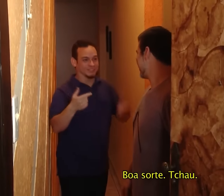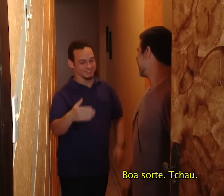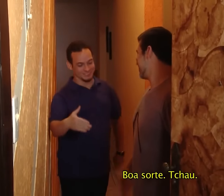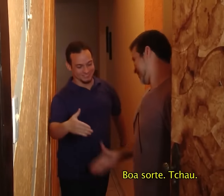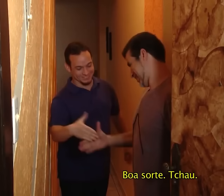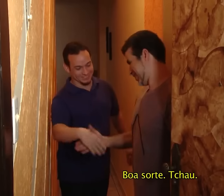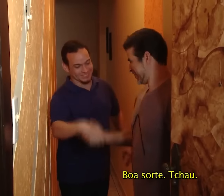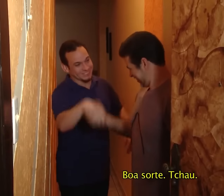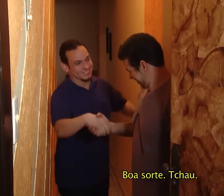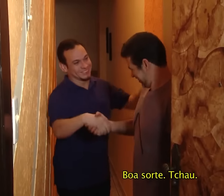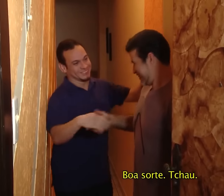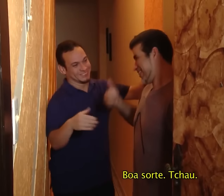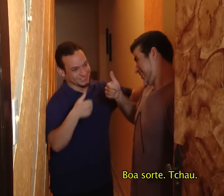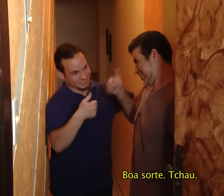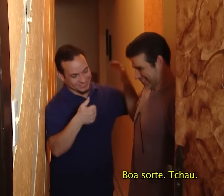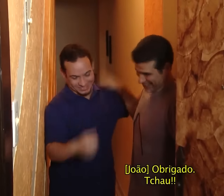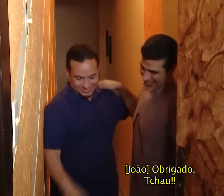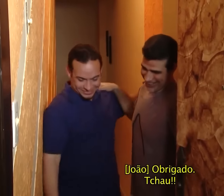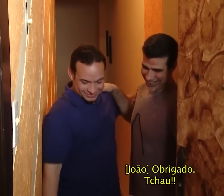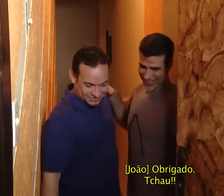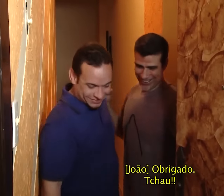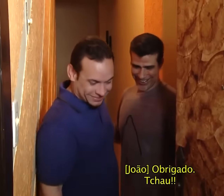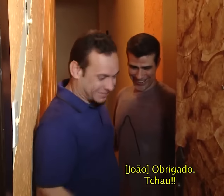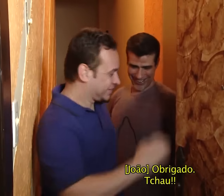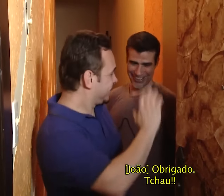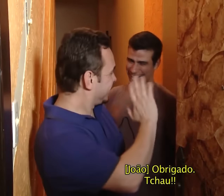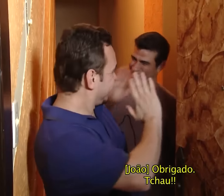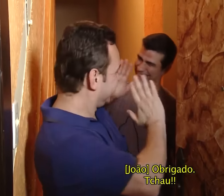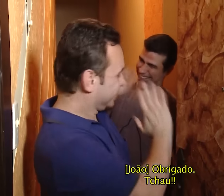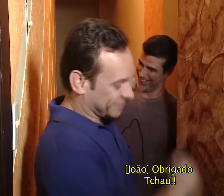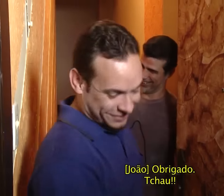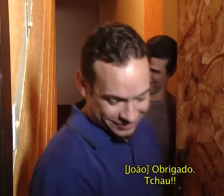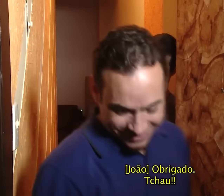sorte. Tchau. Obrigado. Tchau.